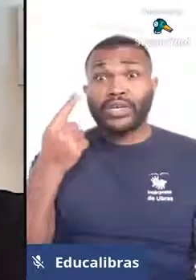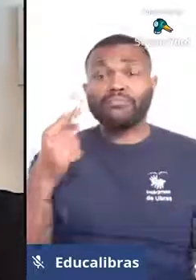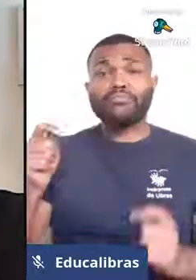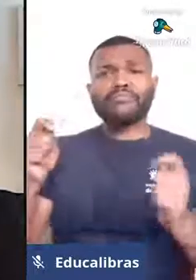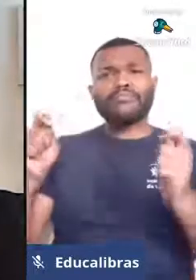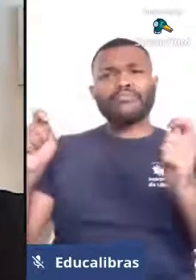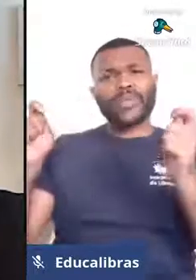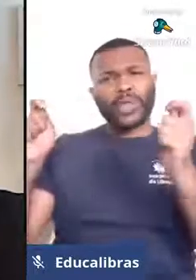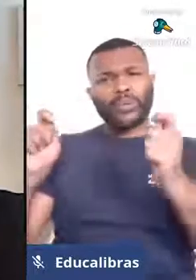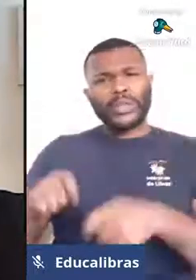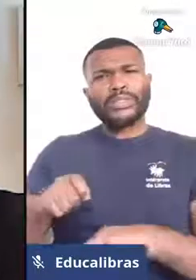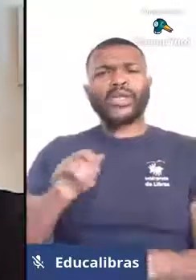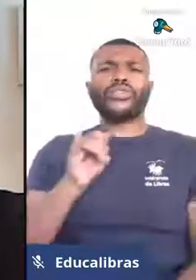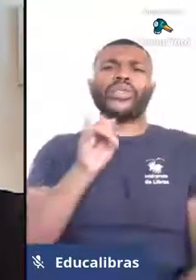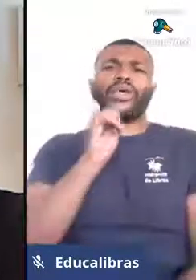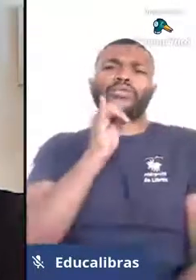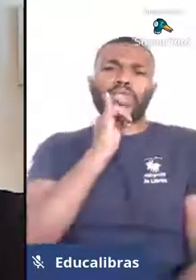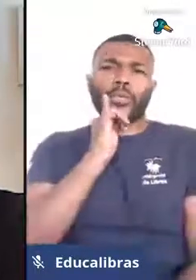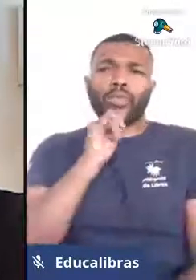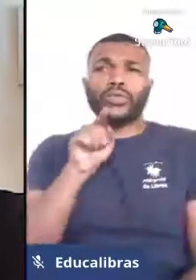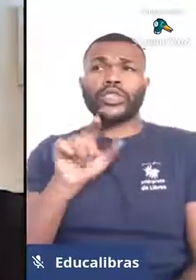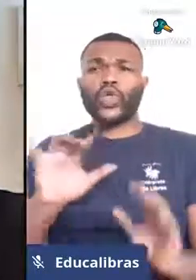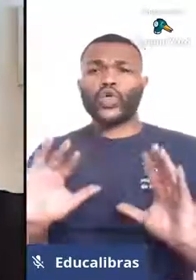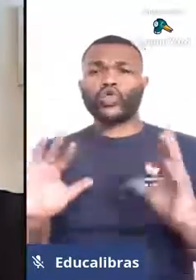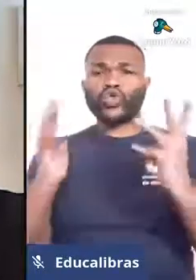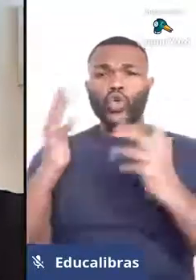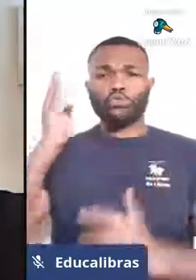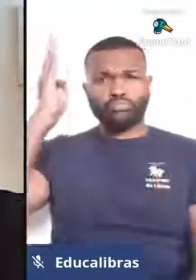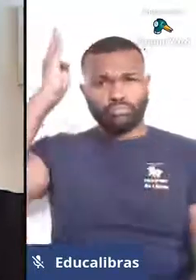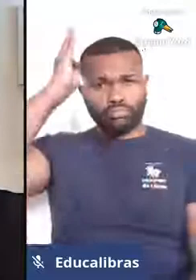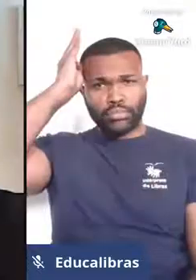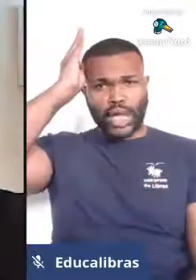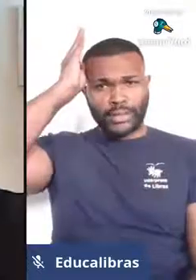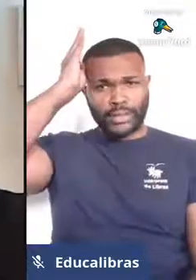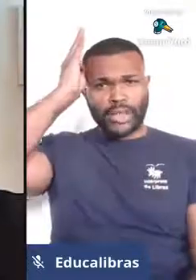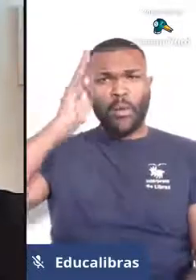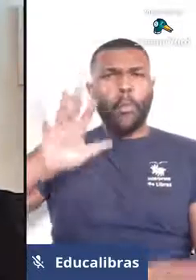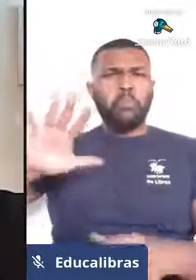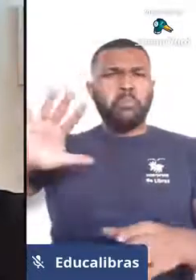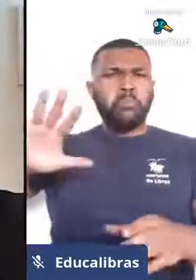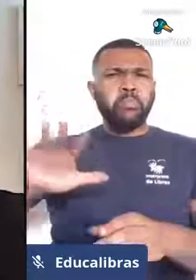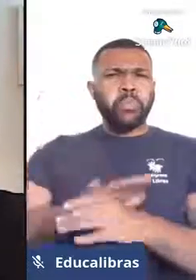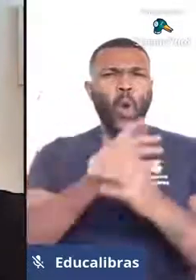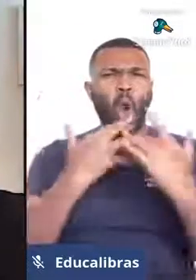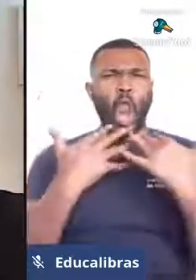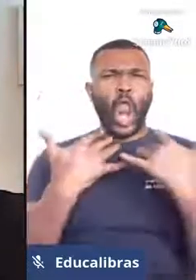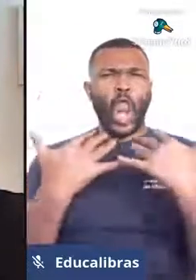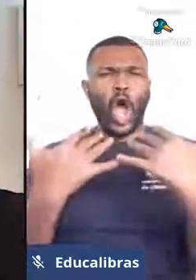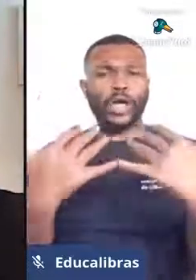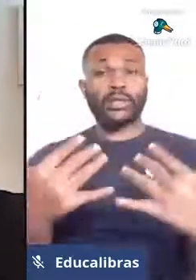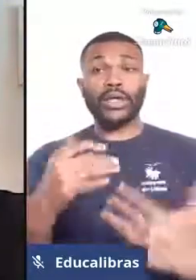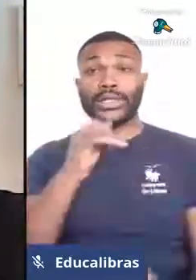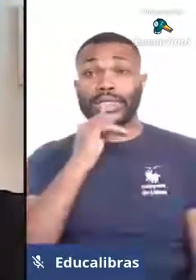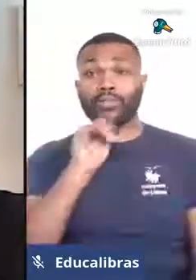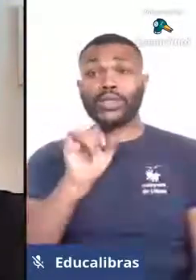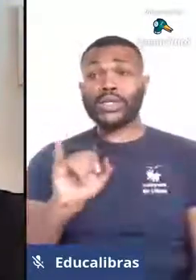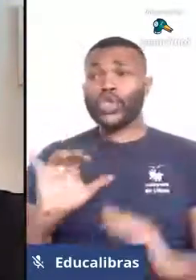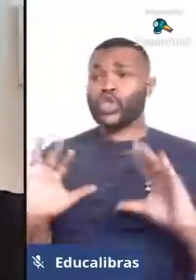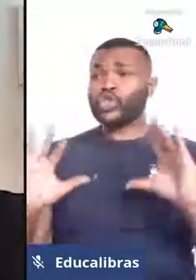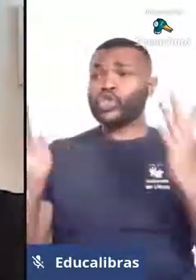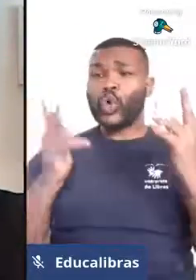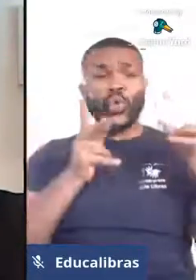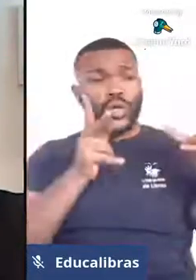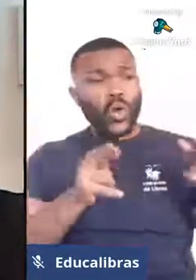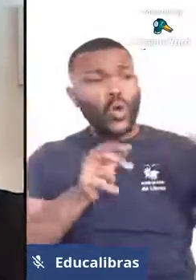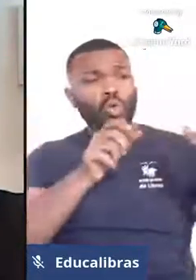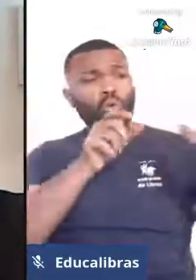você pega, se você fizer um show no Sesc, ele lota. Se eu fizer o mesmo show no espaço da prefeitura, periga dele